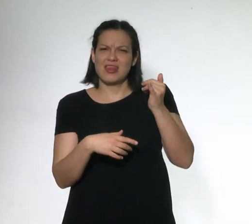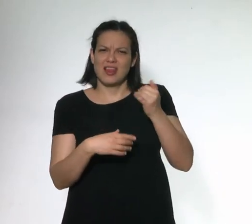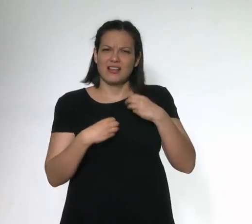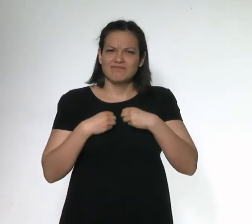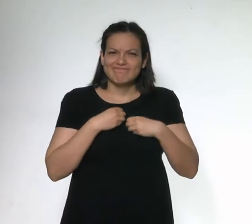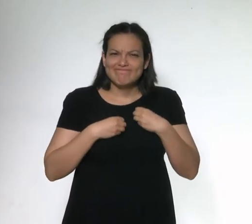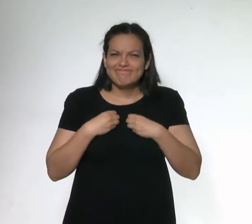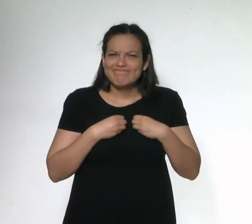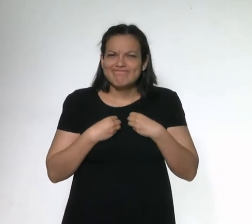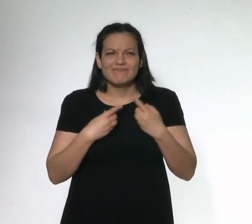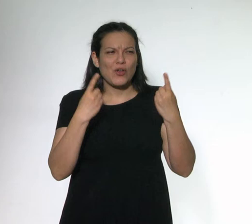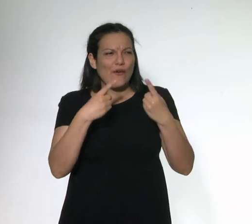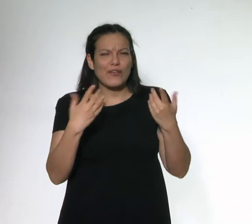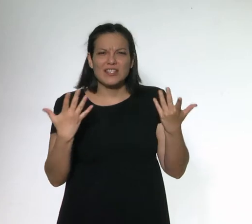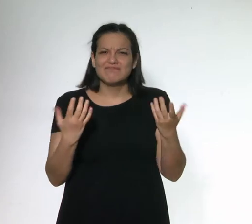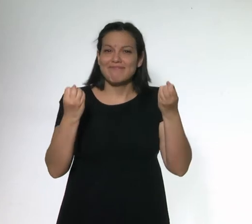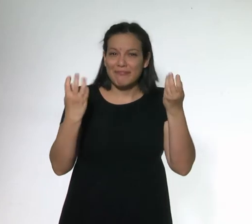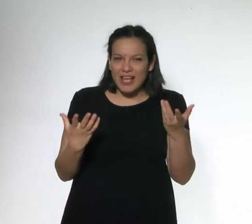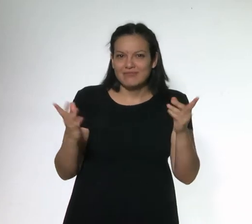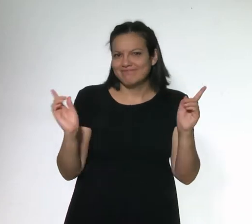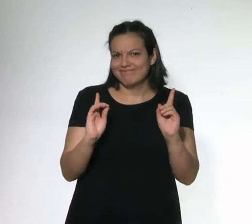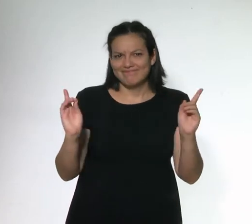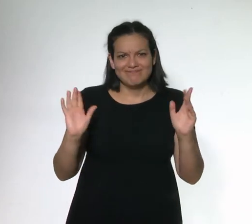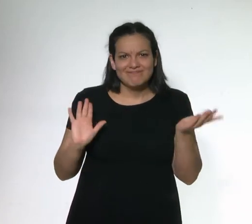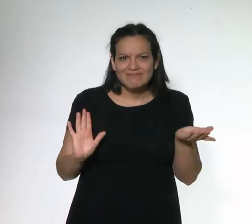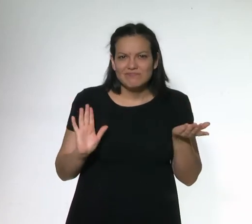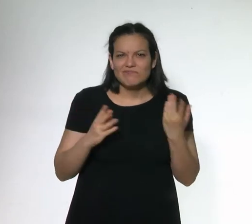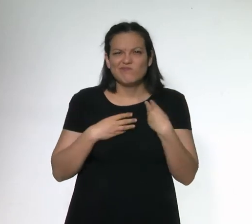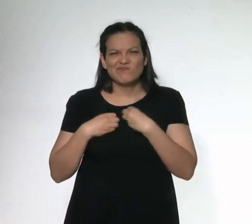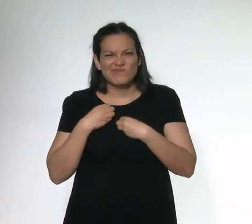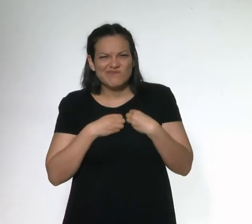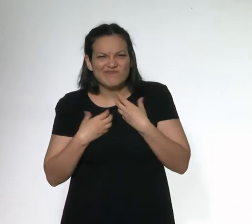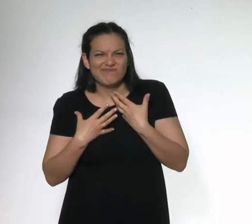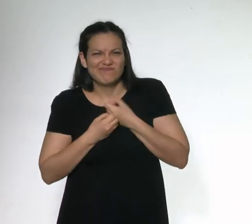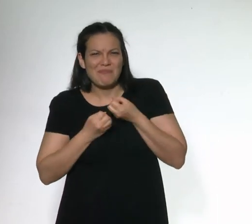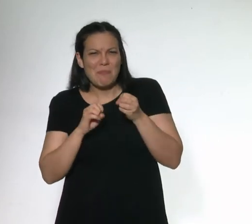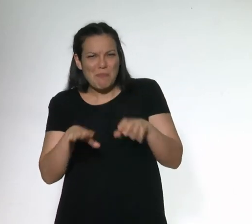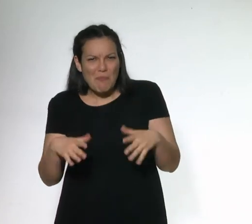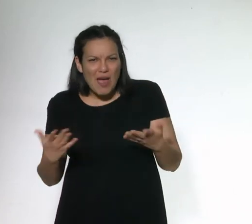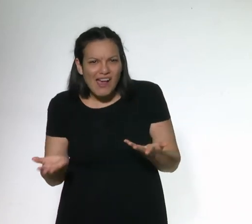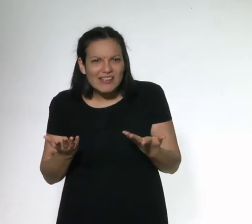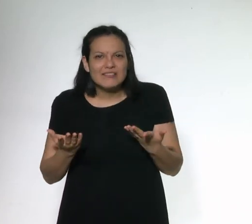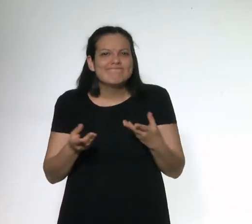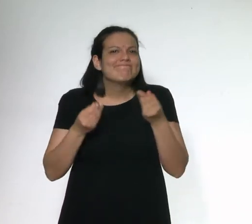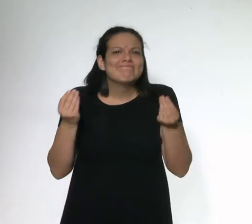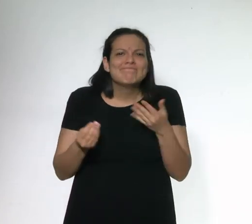que nos hacen sentir mal y no podemos entender qué es. Muchas veces la